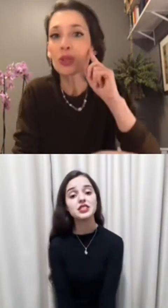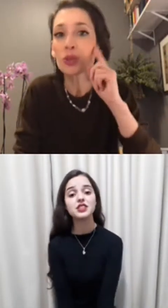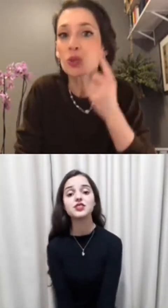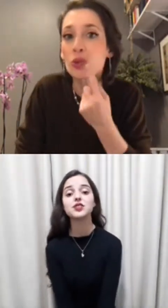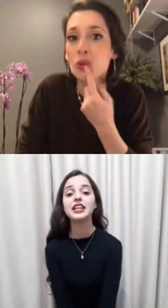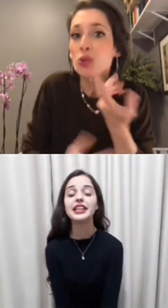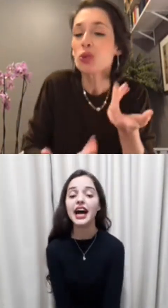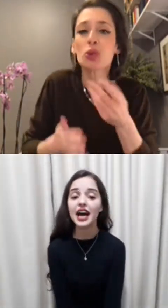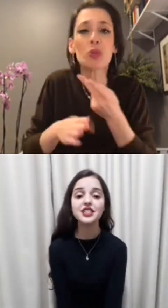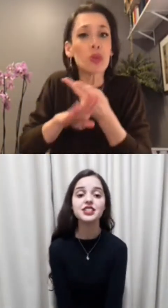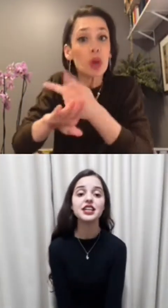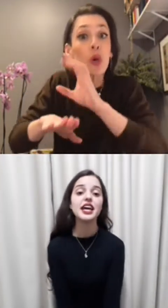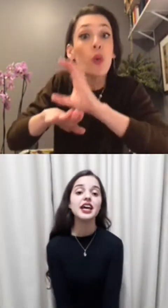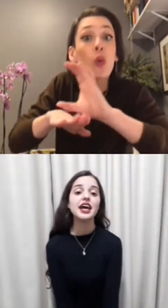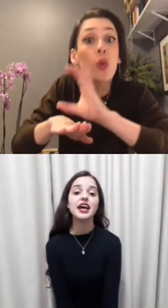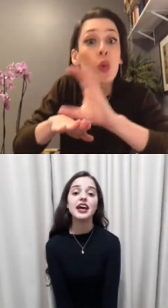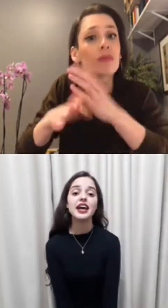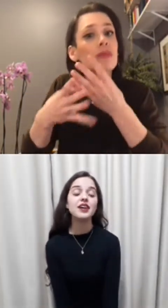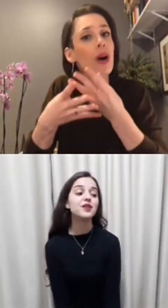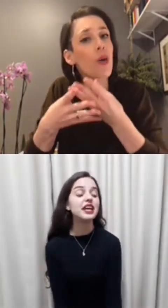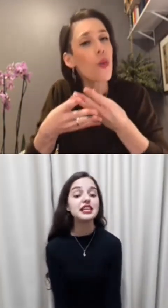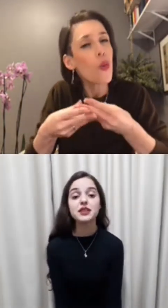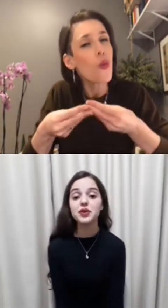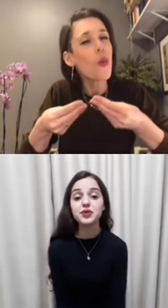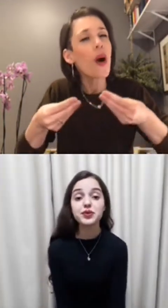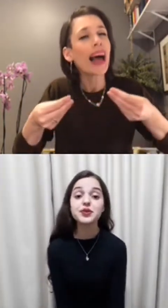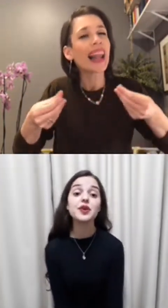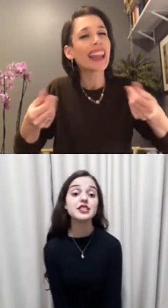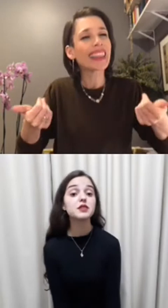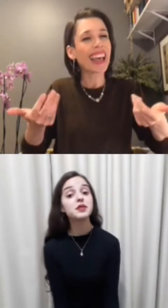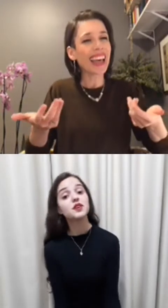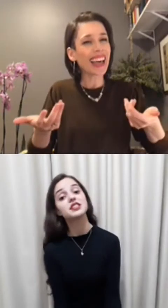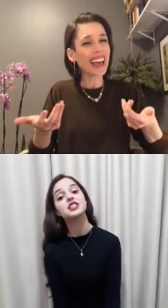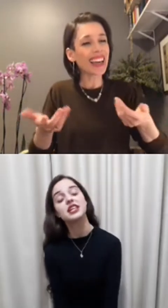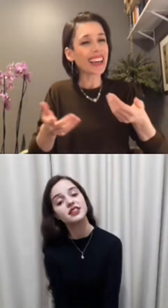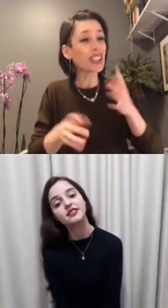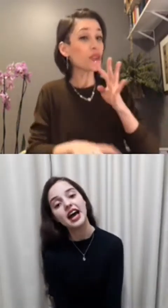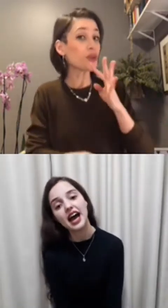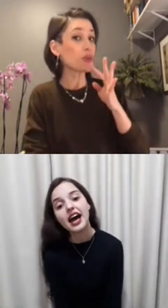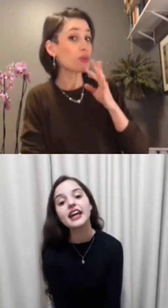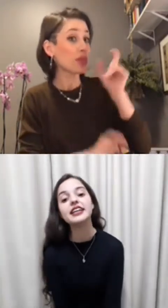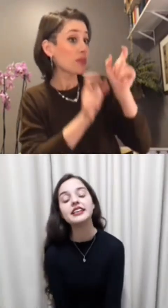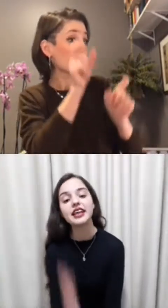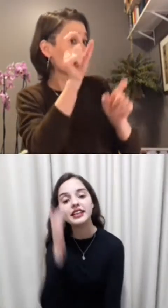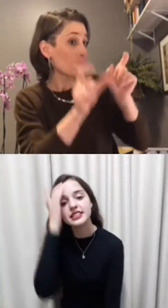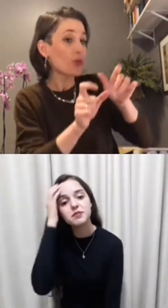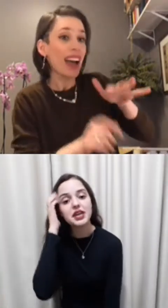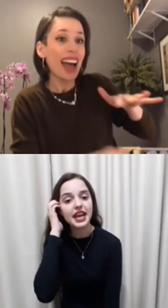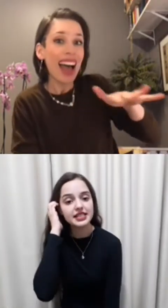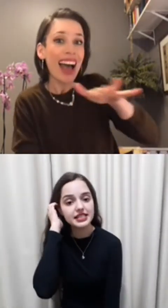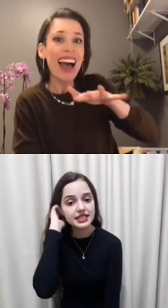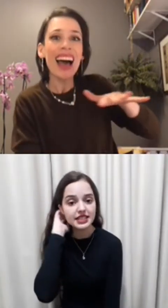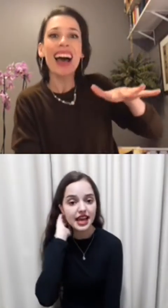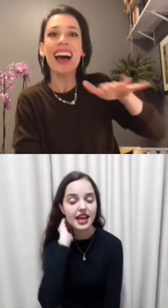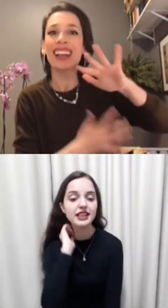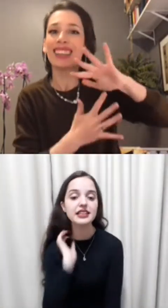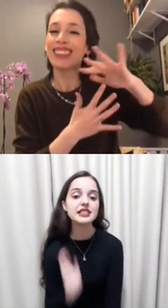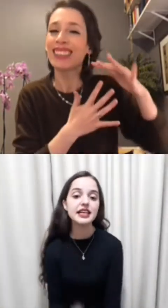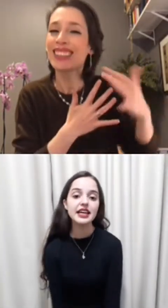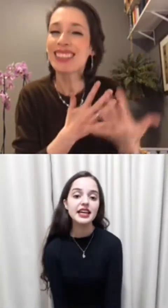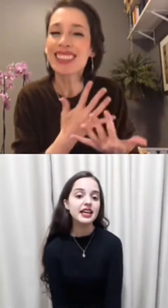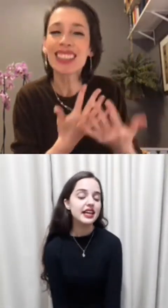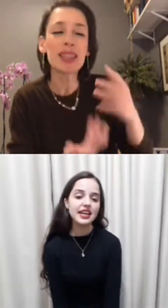que sejam de qualidade. Conheça amigos surdos, conheça pessoas que já são da área, entenda as experiências